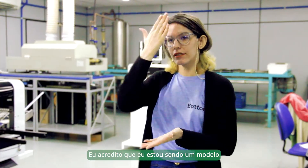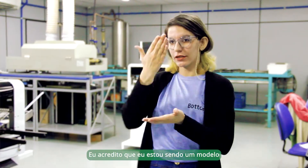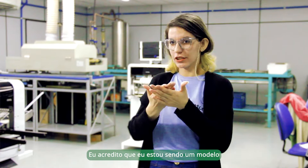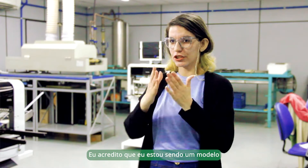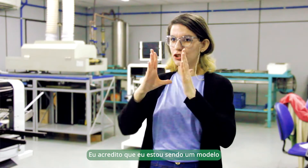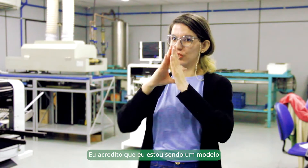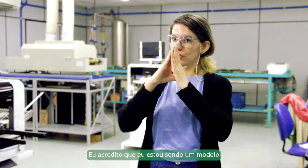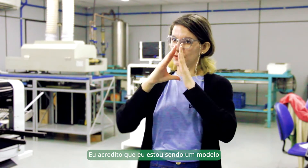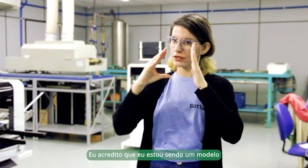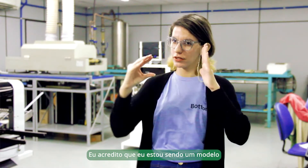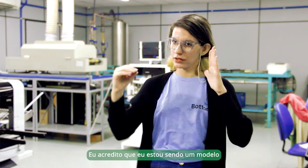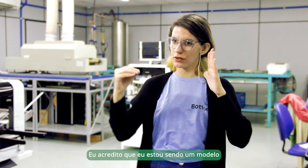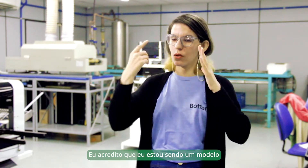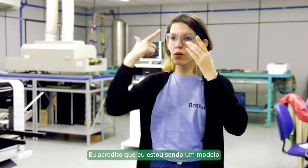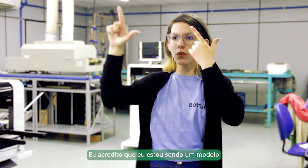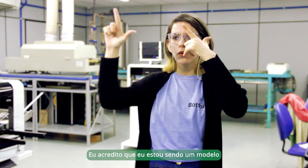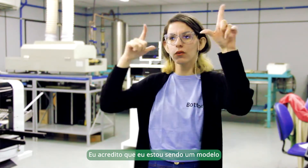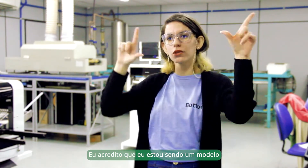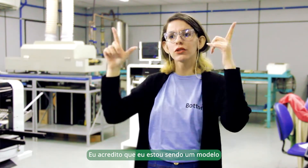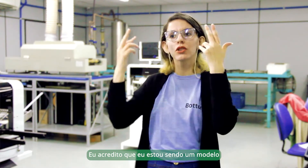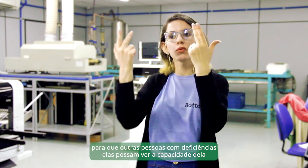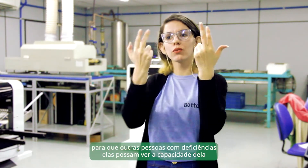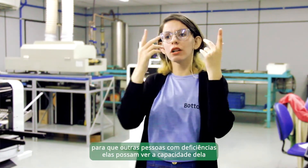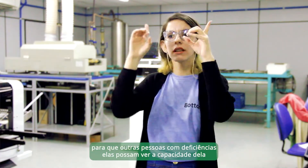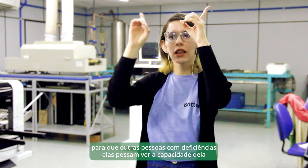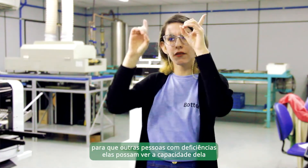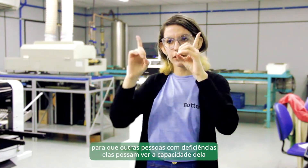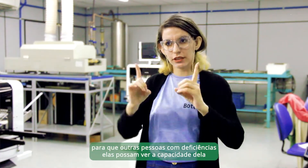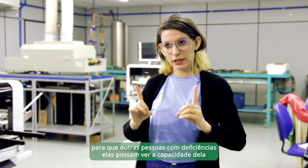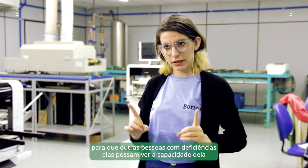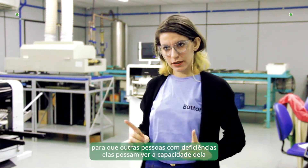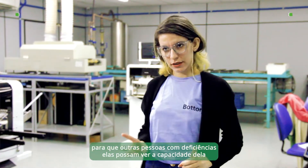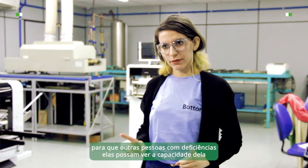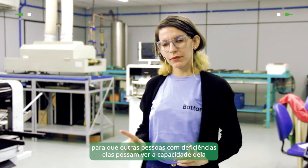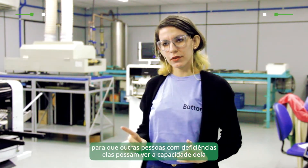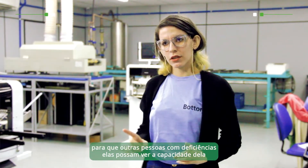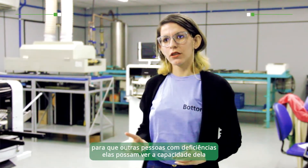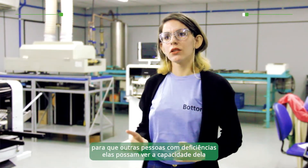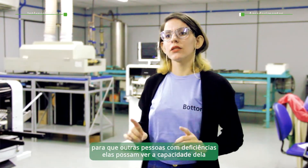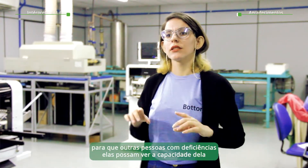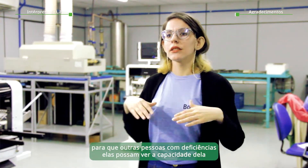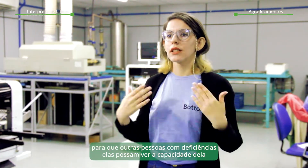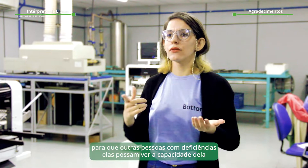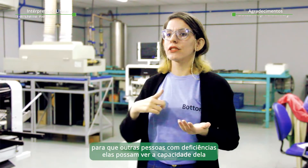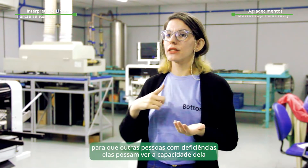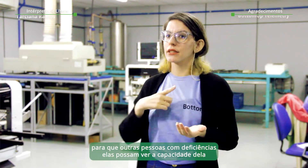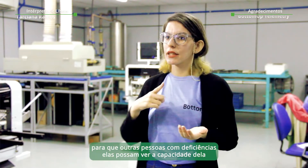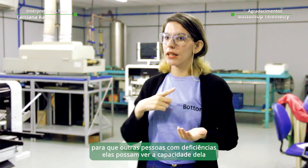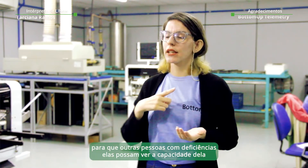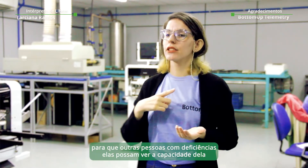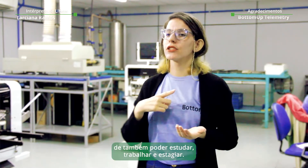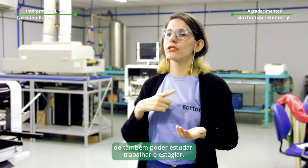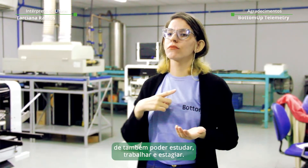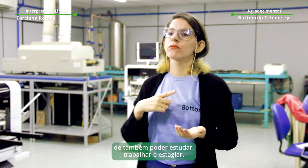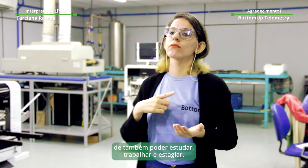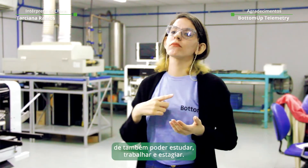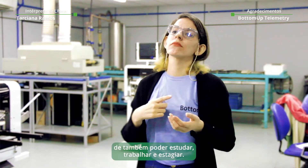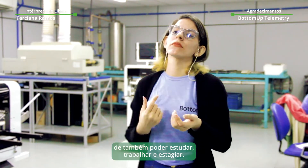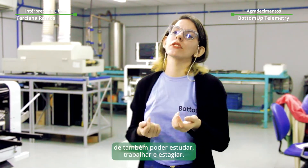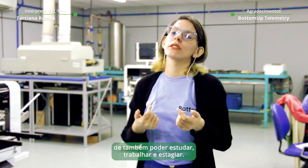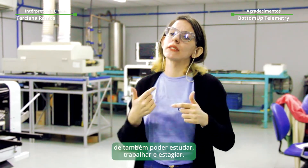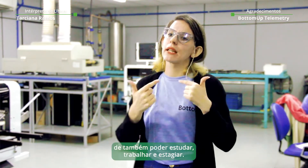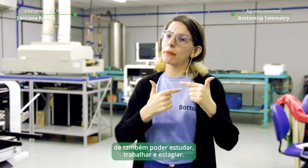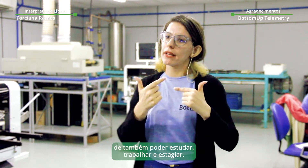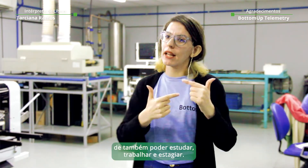eu acredito que eu tô sendo um modelo né Para que outras pessoas com deficiências elas possam ver a capacidade dela a gente